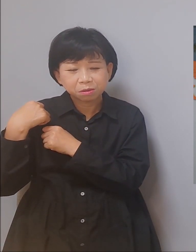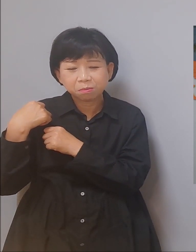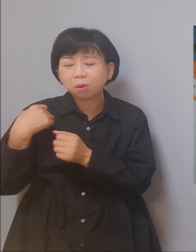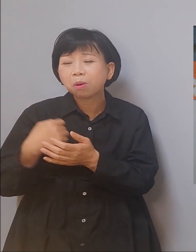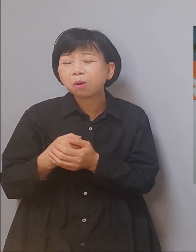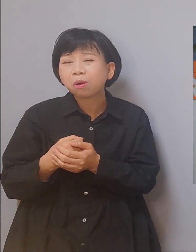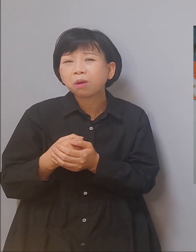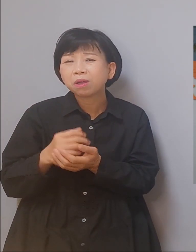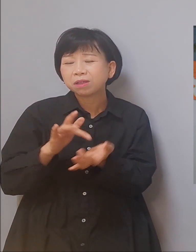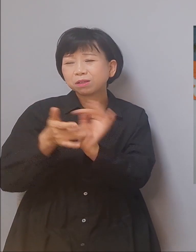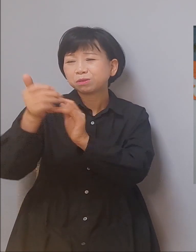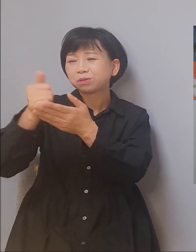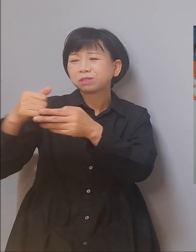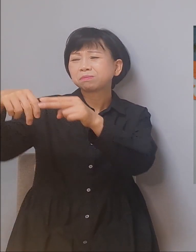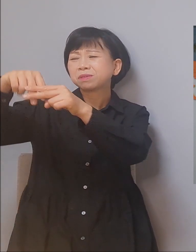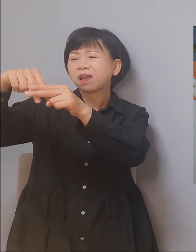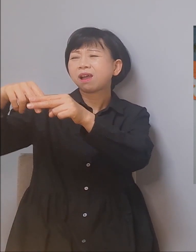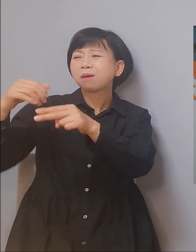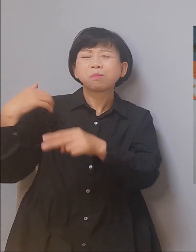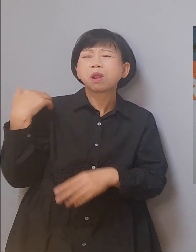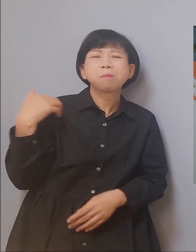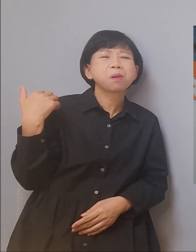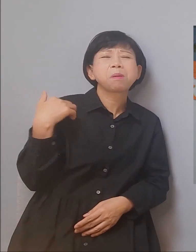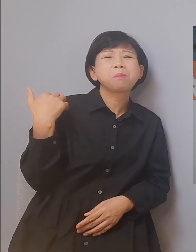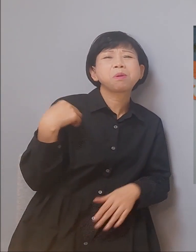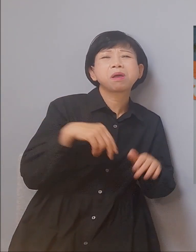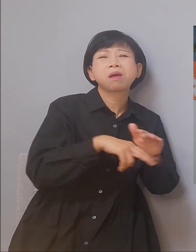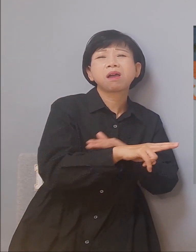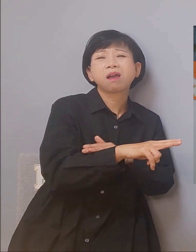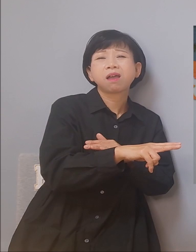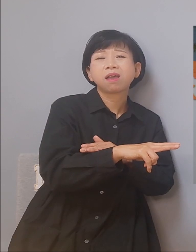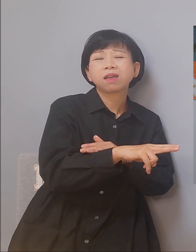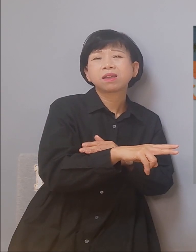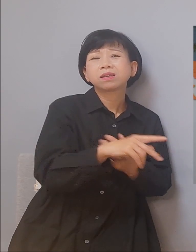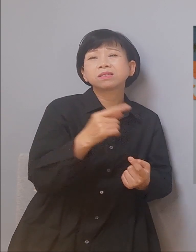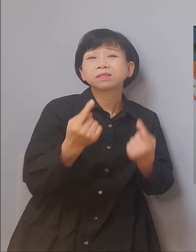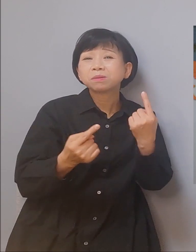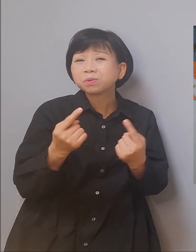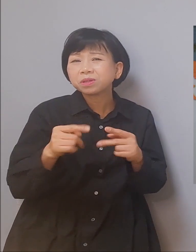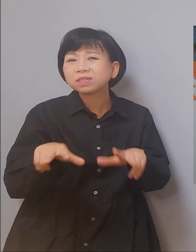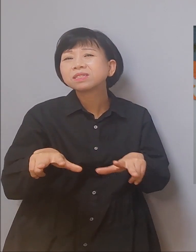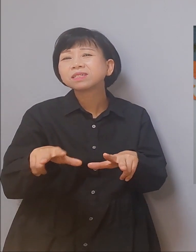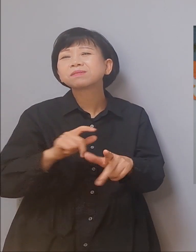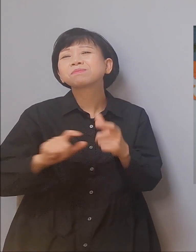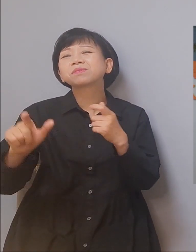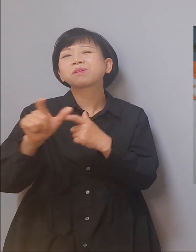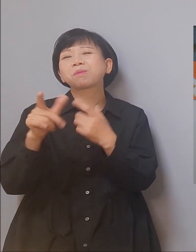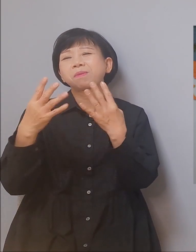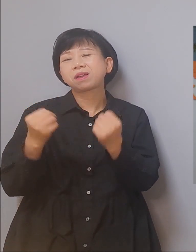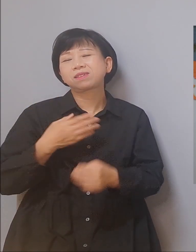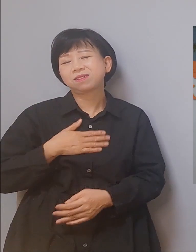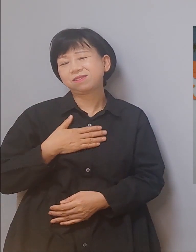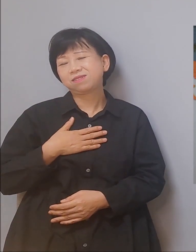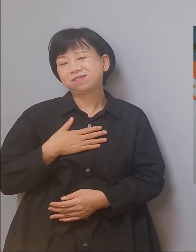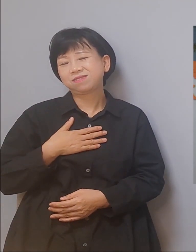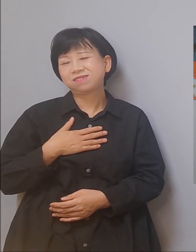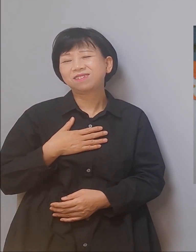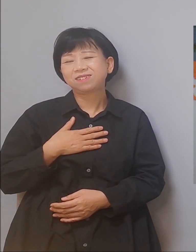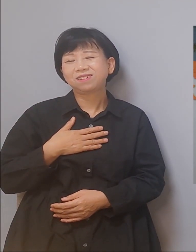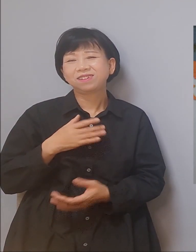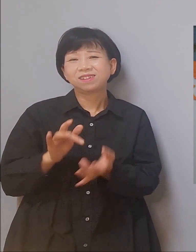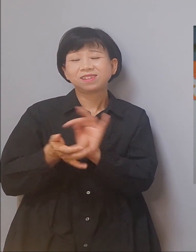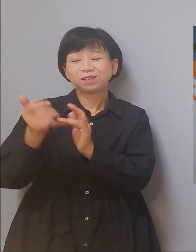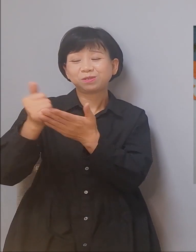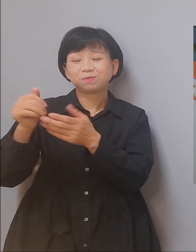모른다 했던 그때보다 예수님을 더 알았습니다. 예수님을 더 알기 시작하니, 예수님의